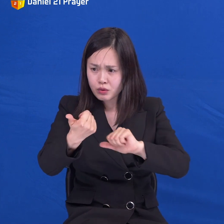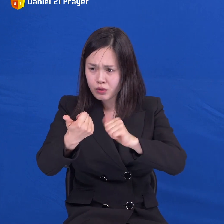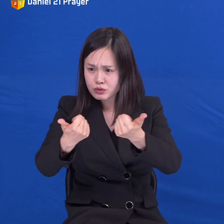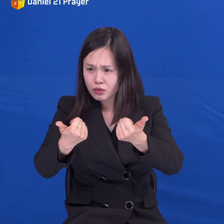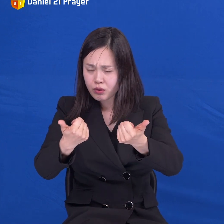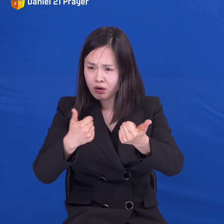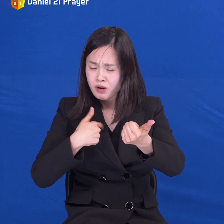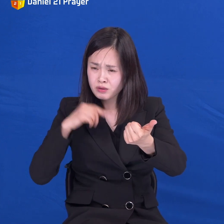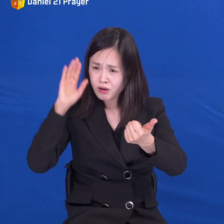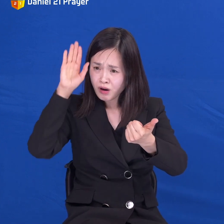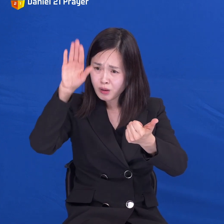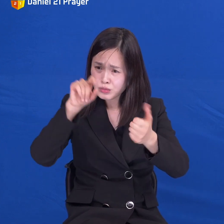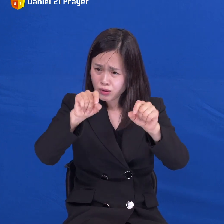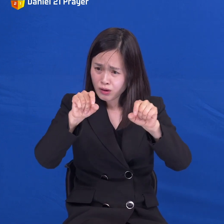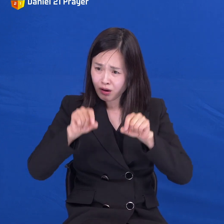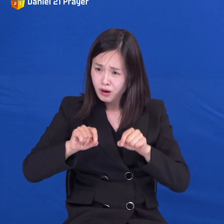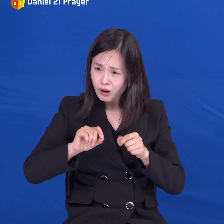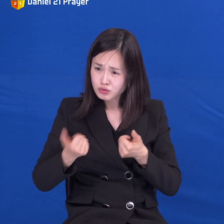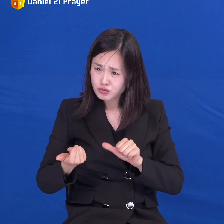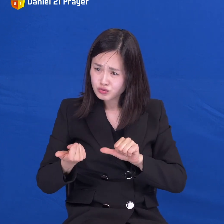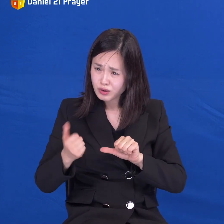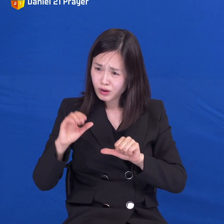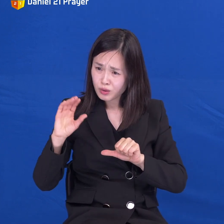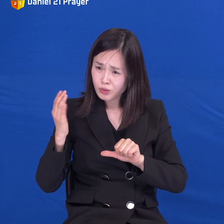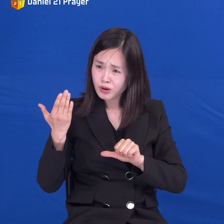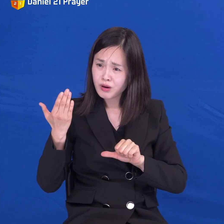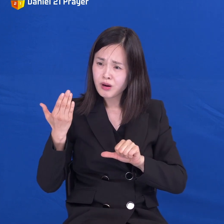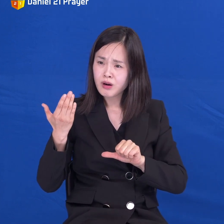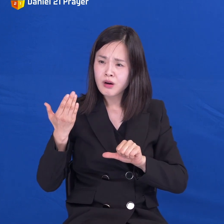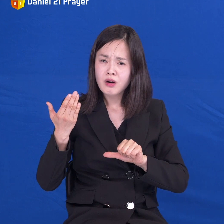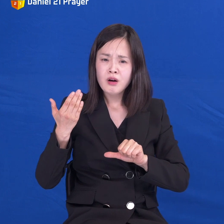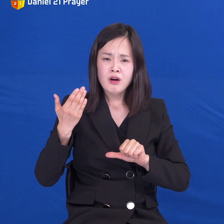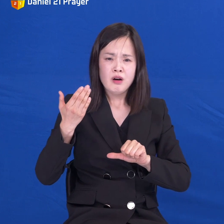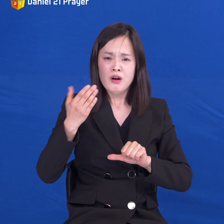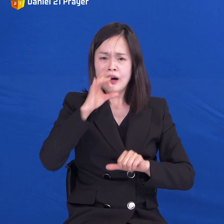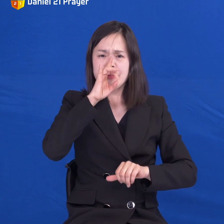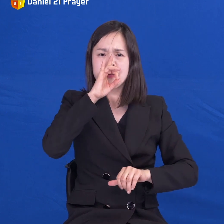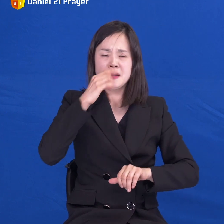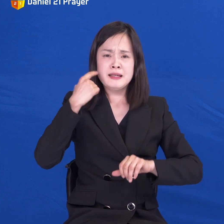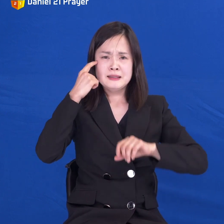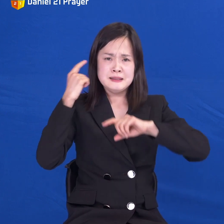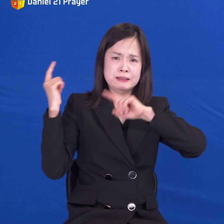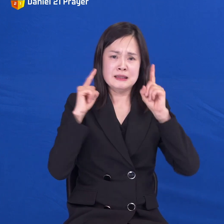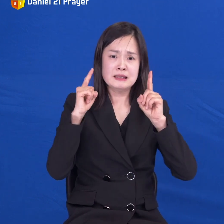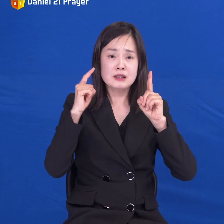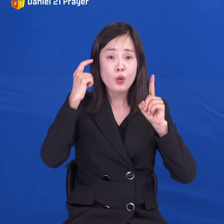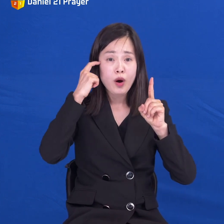들었습니다. 나는 원주민에게 가야 합니다. 작별 인사도 못했습니다.